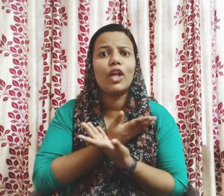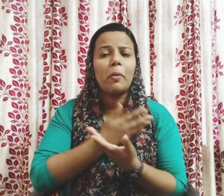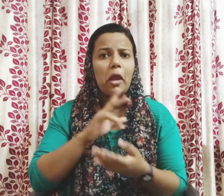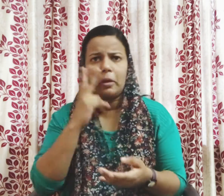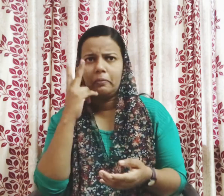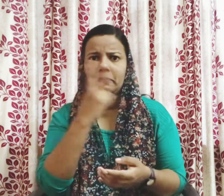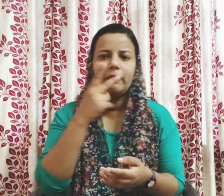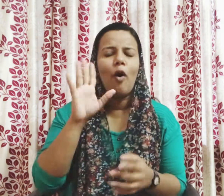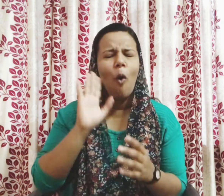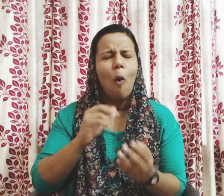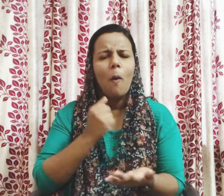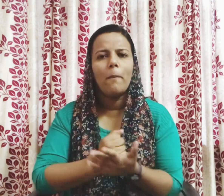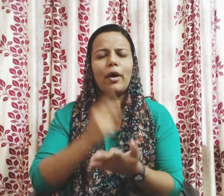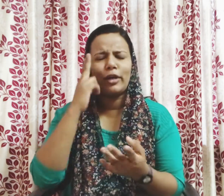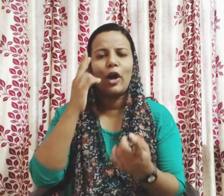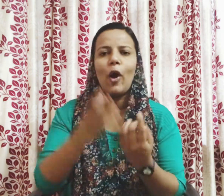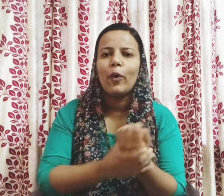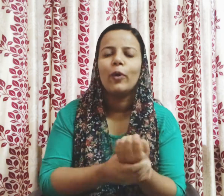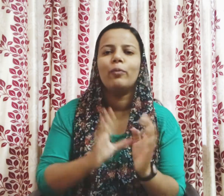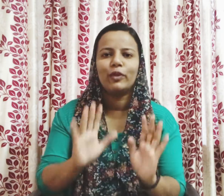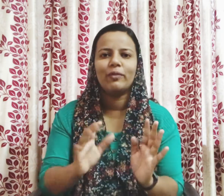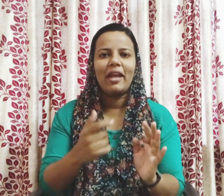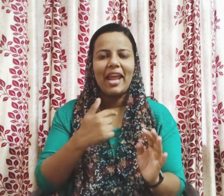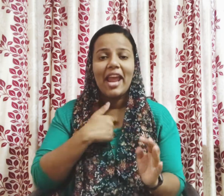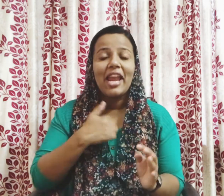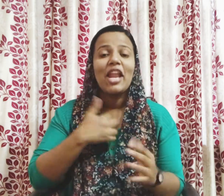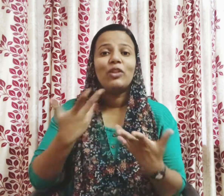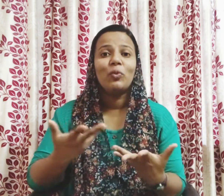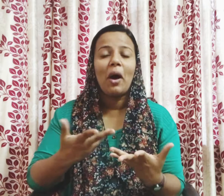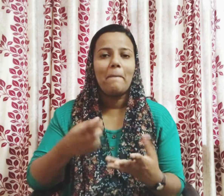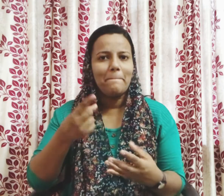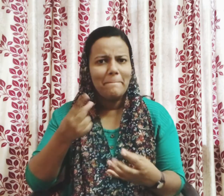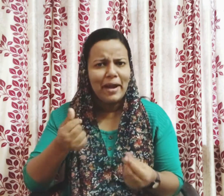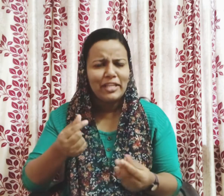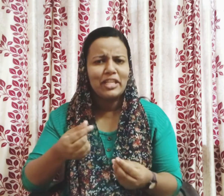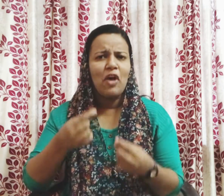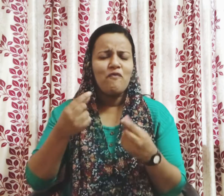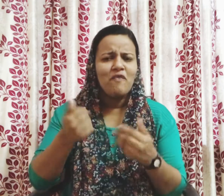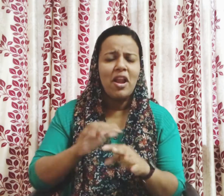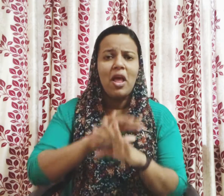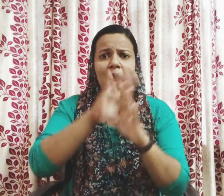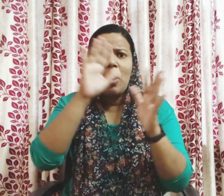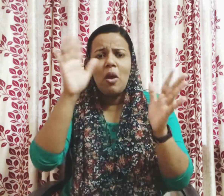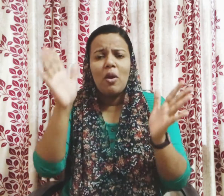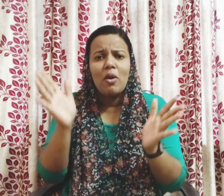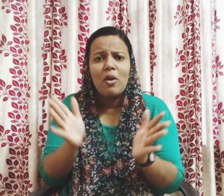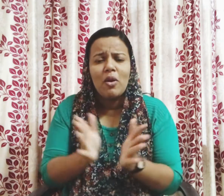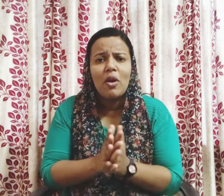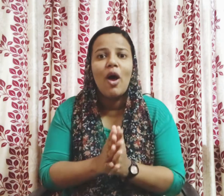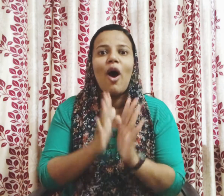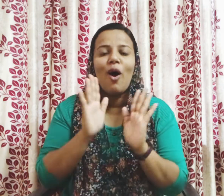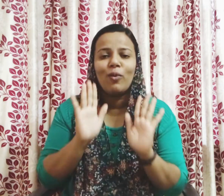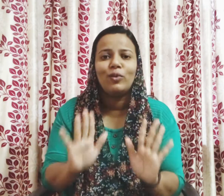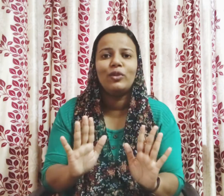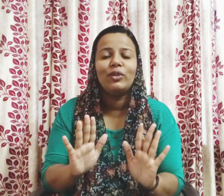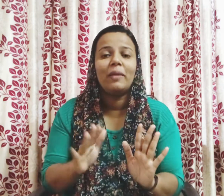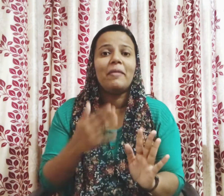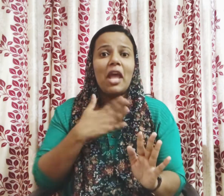അന്വേഷിക്കുന്നവർ എന്നെ കണ്ടെത്തും. എന്നിട്ട് പറയും, എൻ്റെ പക്കൽ ധനവും മാനവും പുരാതന സമ്പത്തുമുണ്ട്. എൻ്റെ ഫലം പൊന്നിലും തങ്കത്തിലും